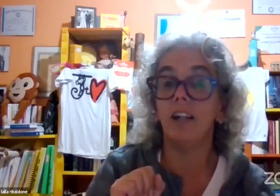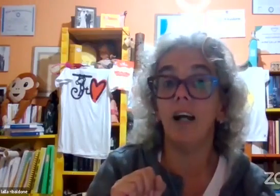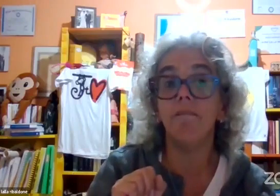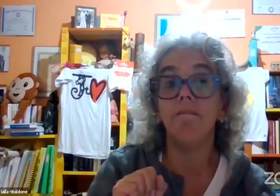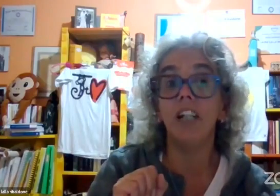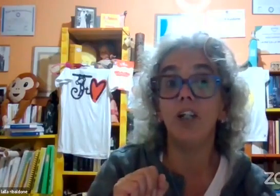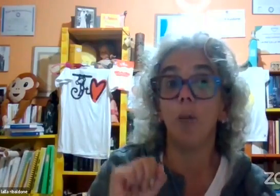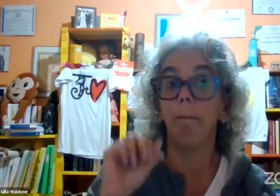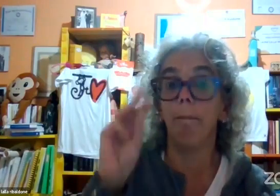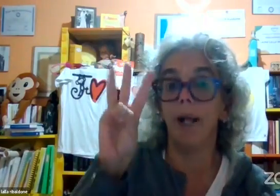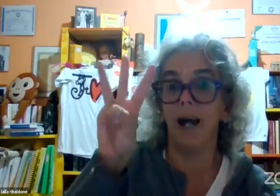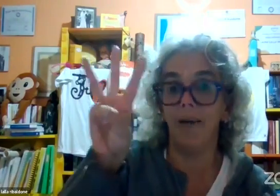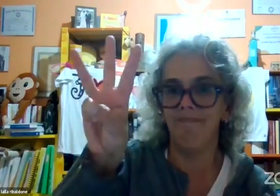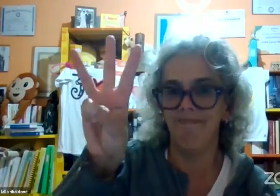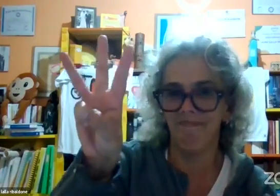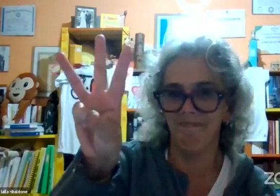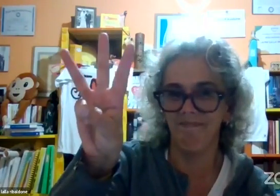Lettera W.